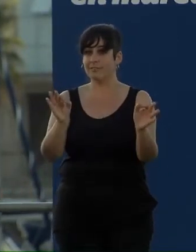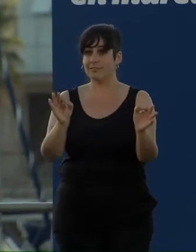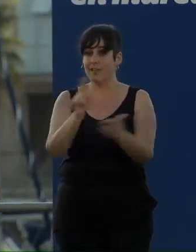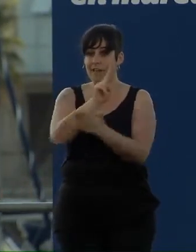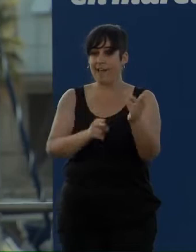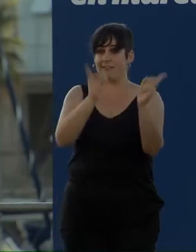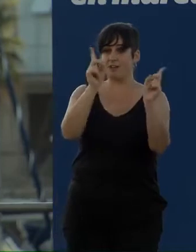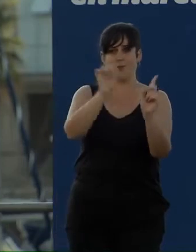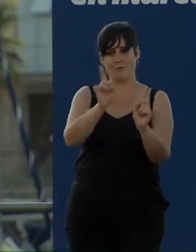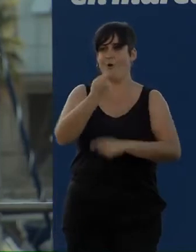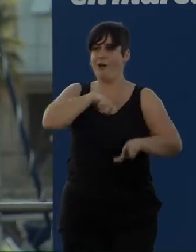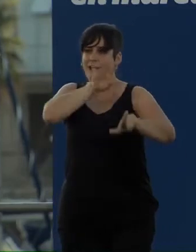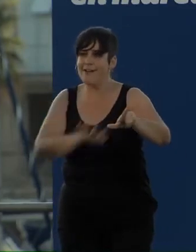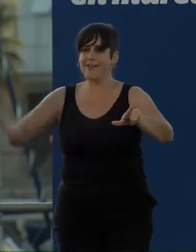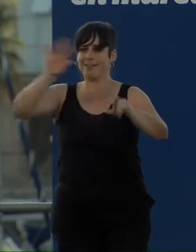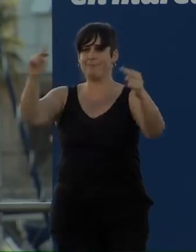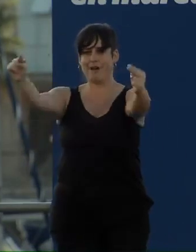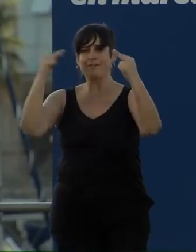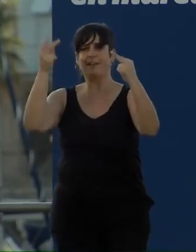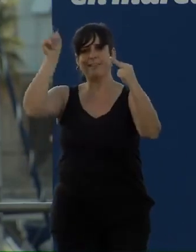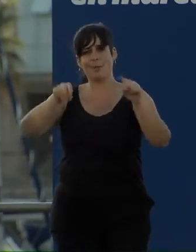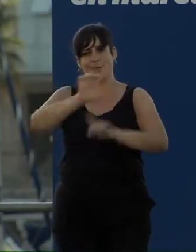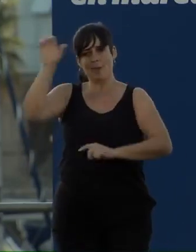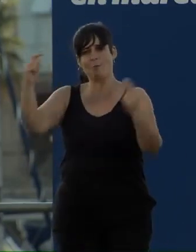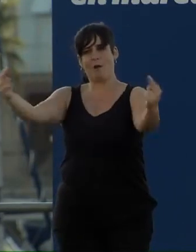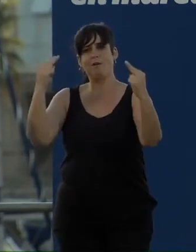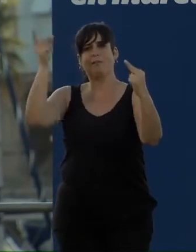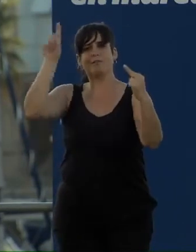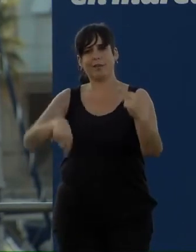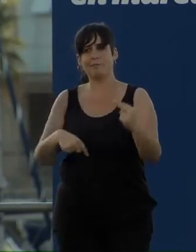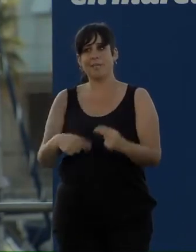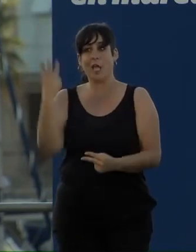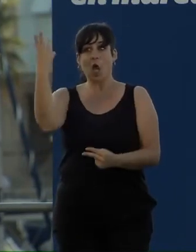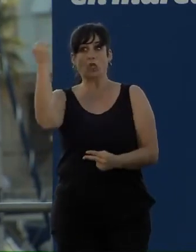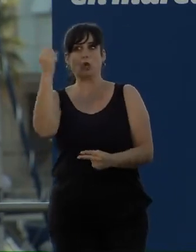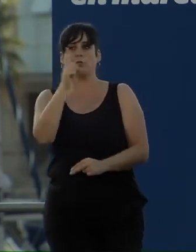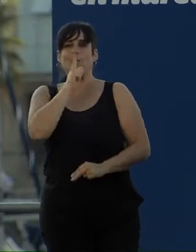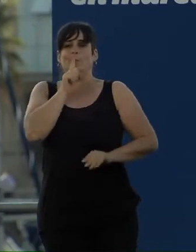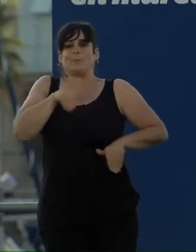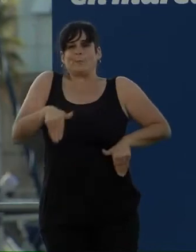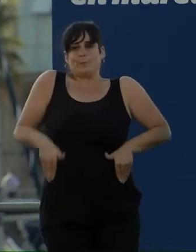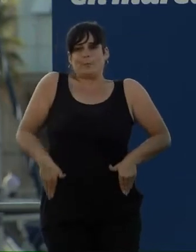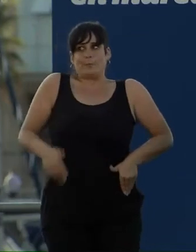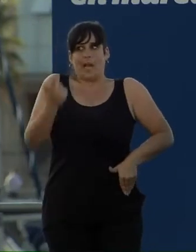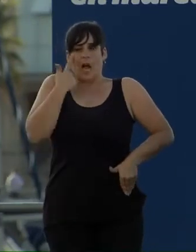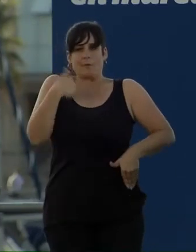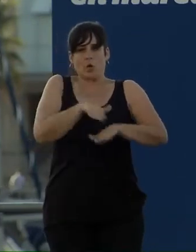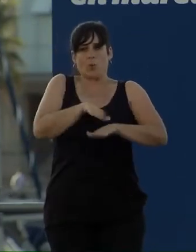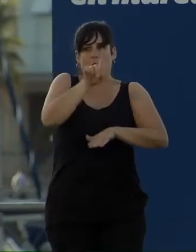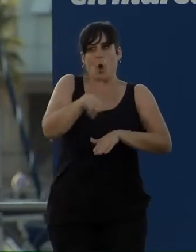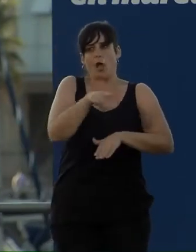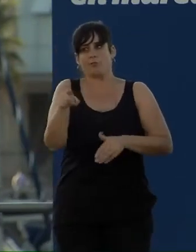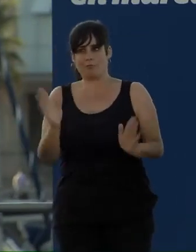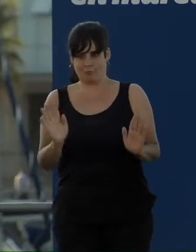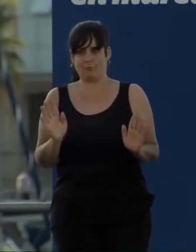pendente de nos o Estado está pendente de nos Europa está pendente de nos a tro está calñ esperando a que ha goberno para operación